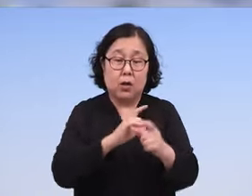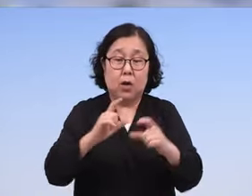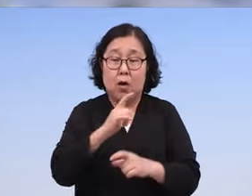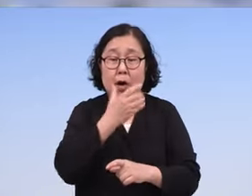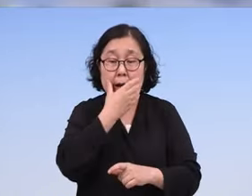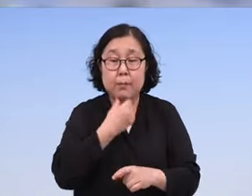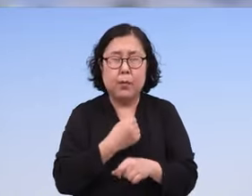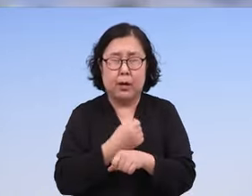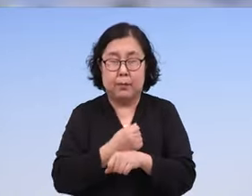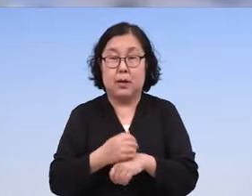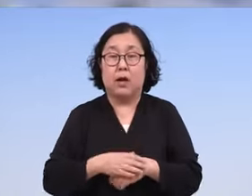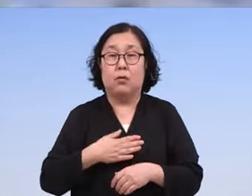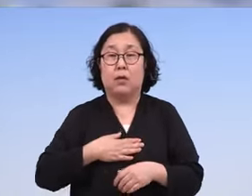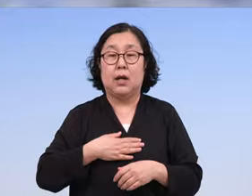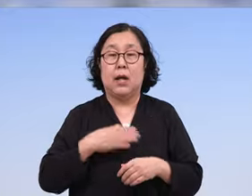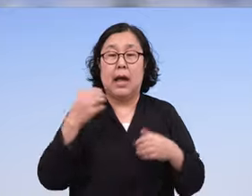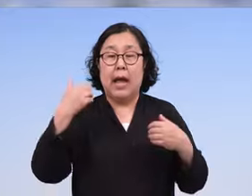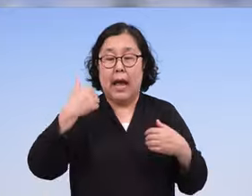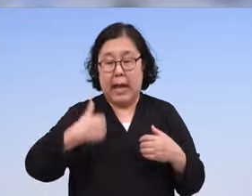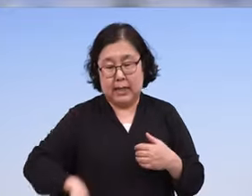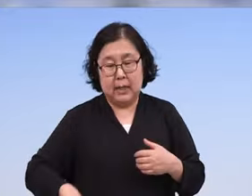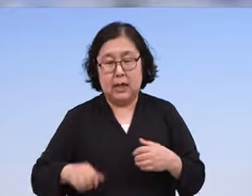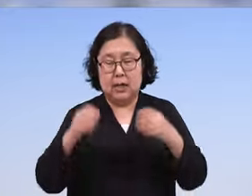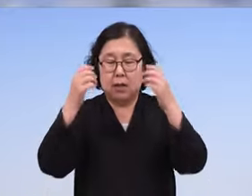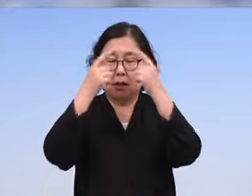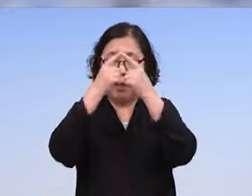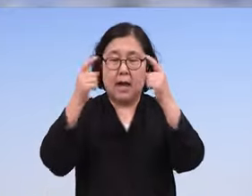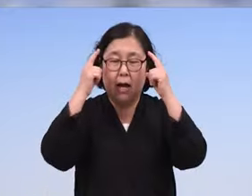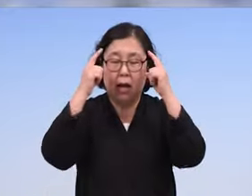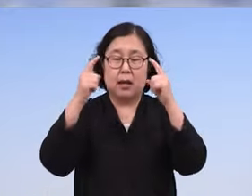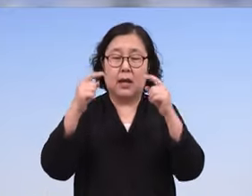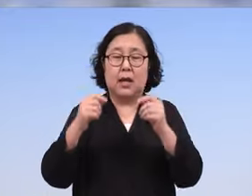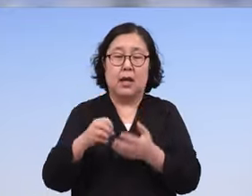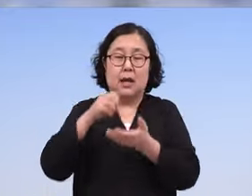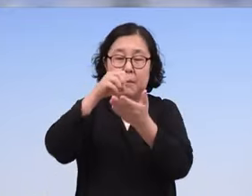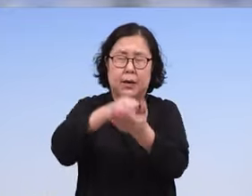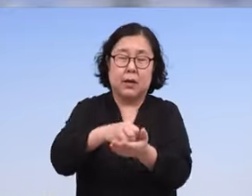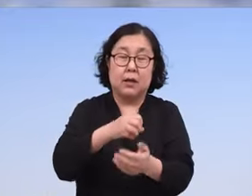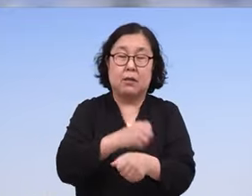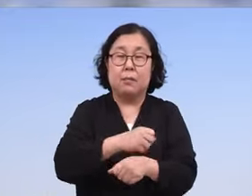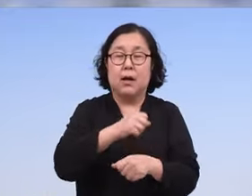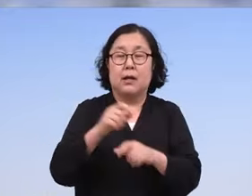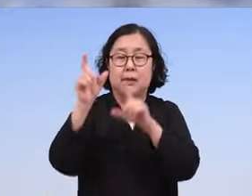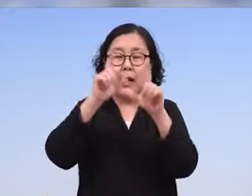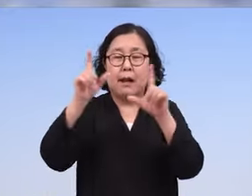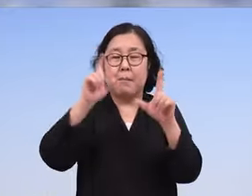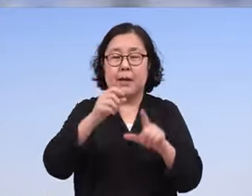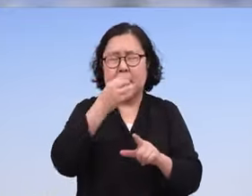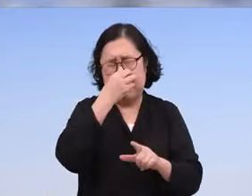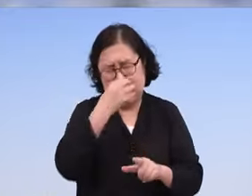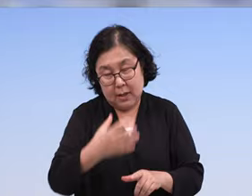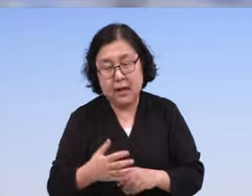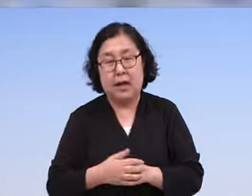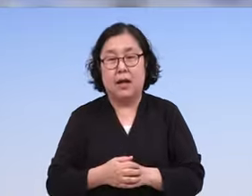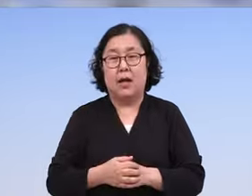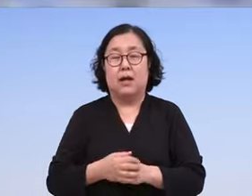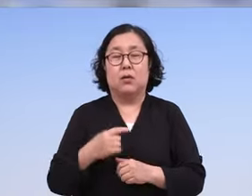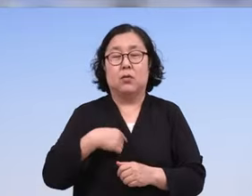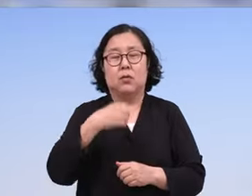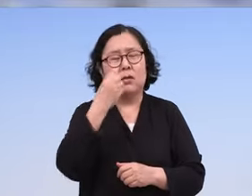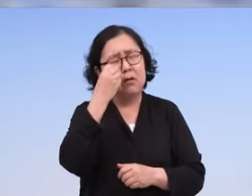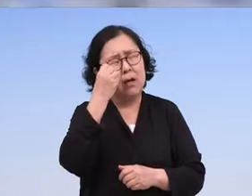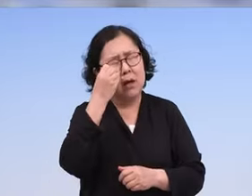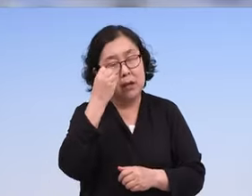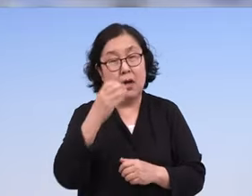우리 아들 지금 대학교 들어가가지고 뭔가 고뇌에 쳐가지고 인생이 힘들다 막 그러고 그래서 내가